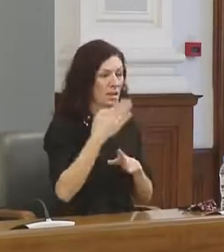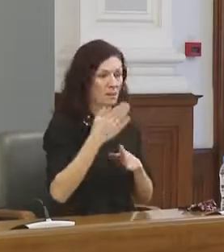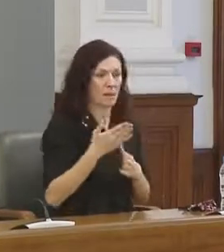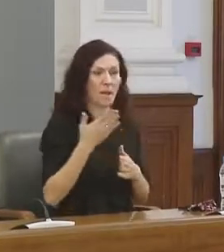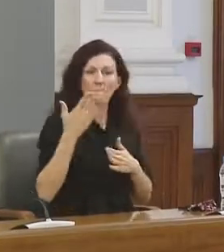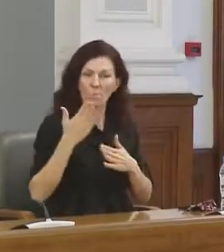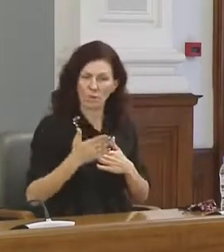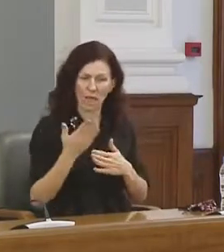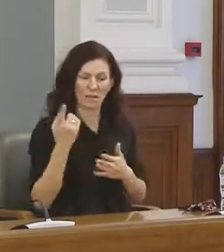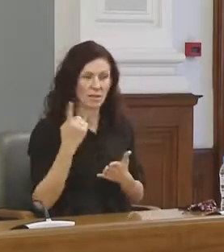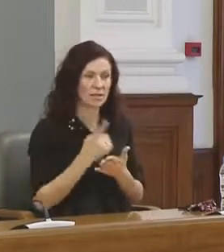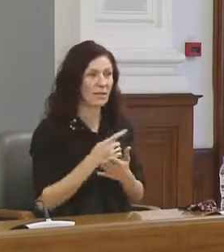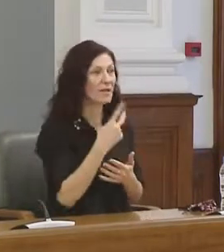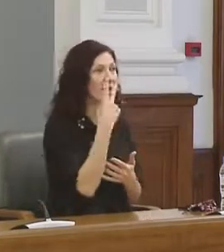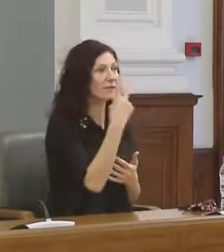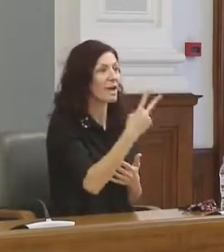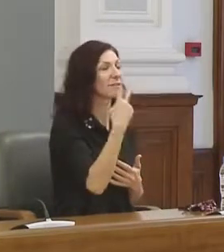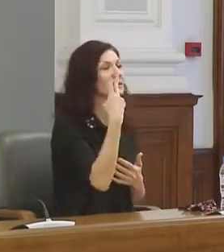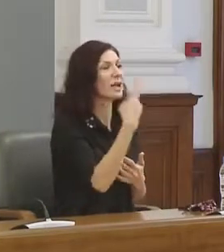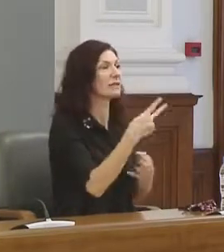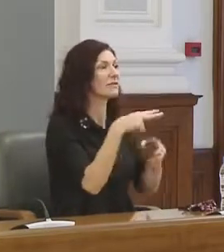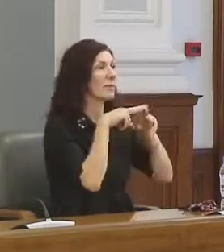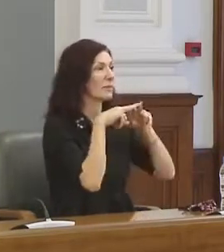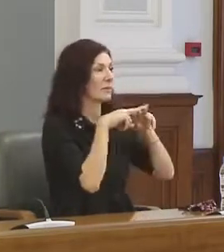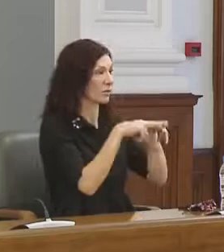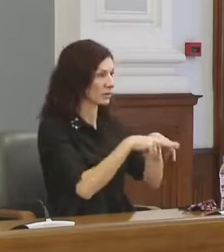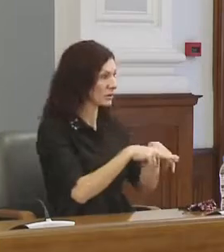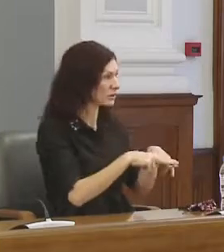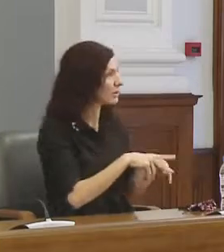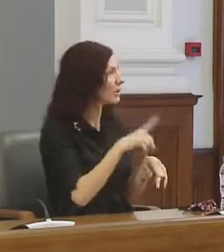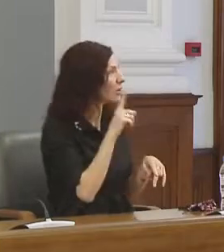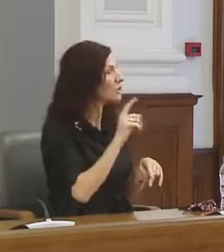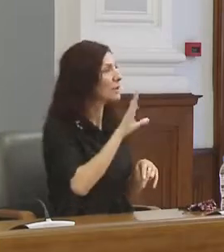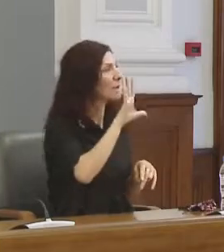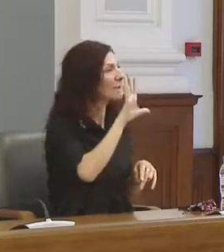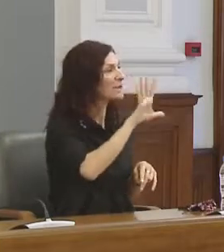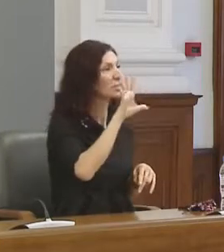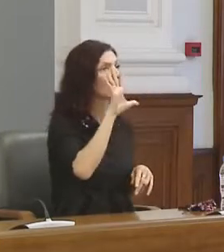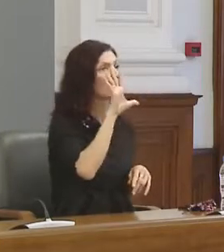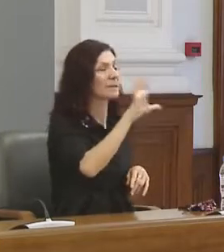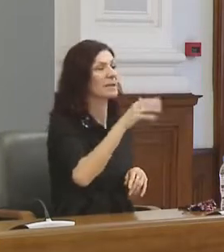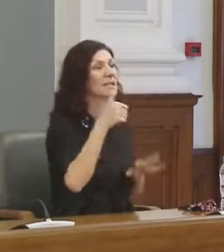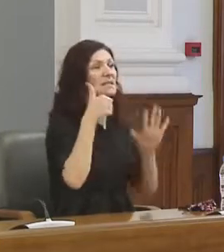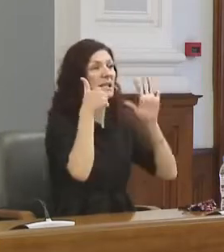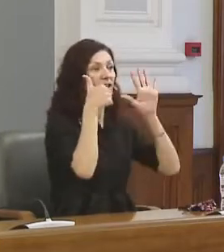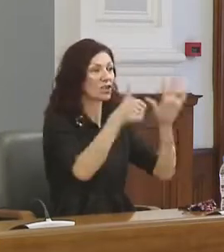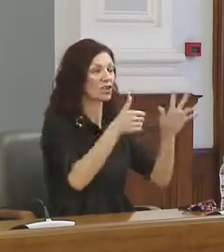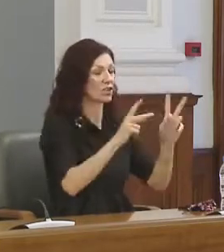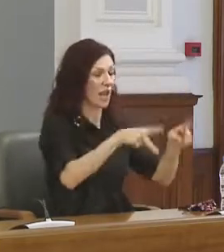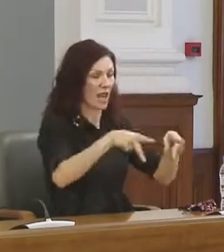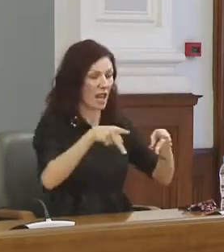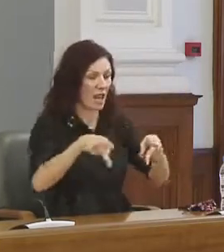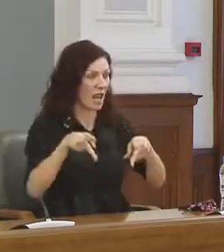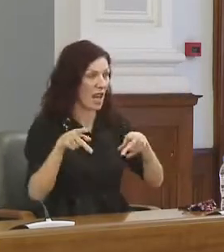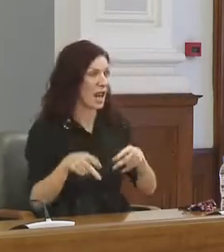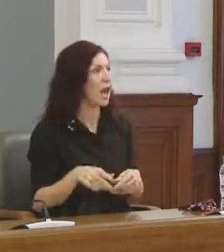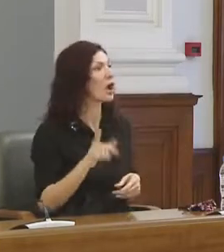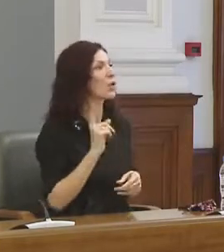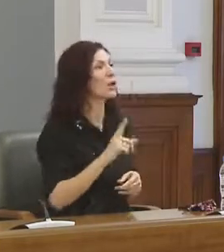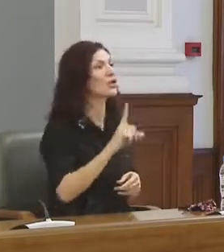заповед имам предвид, имаме 22 лечебни заведения с общо 556 разкрити легла, от които 102